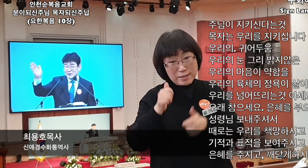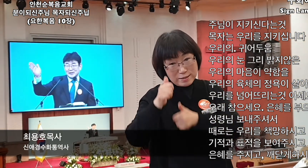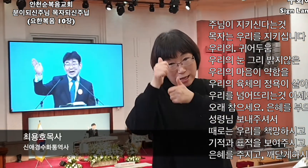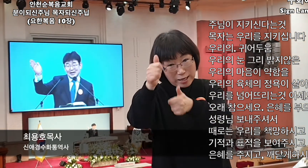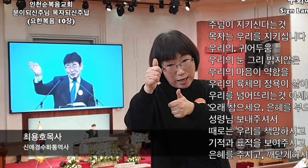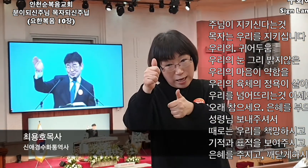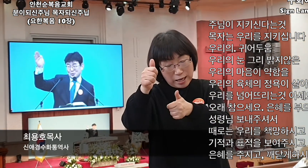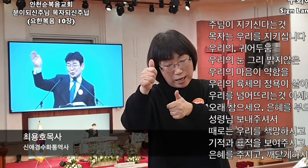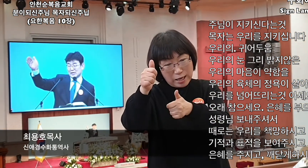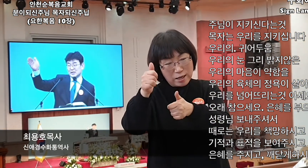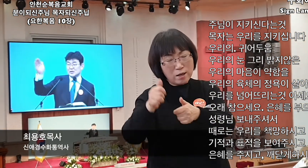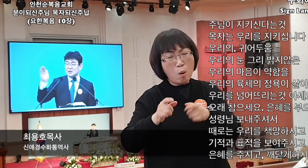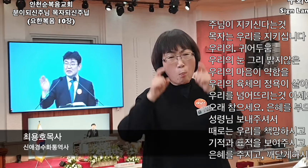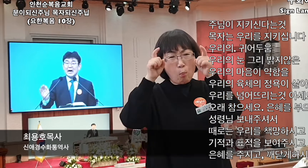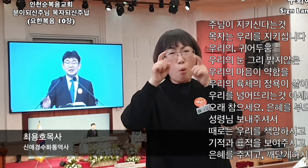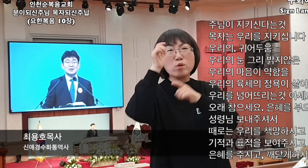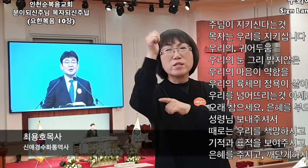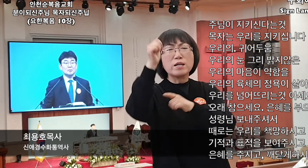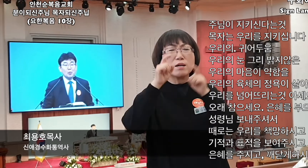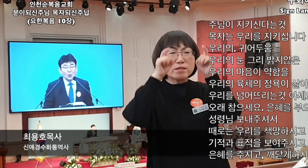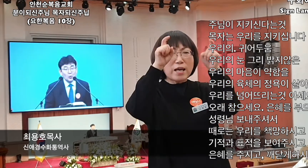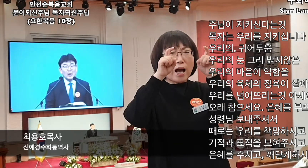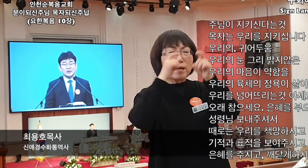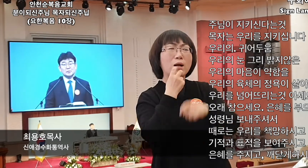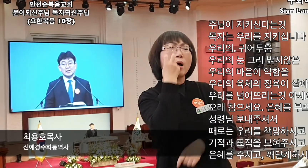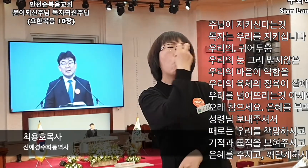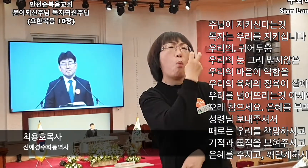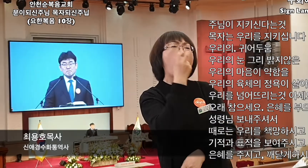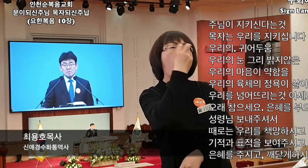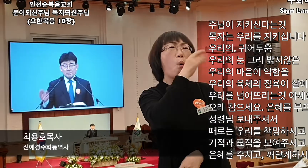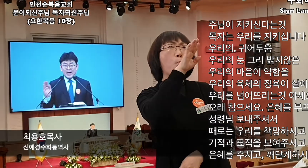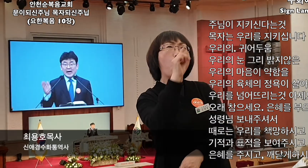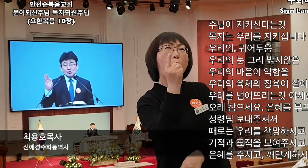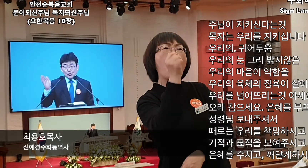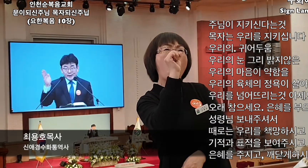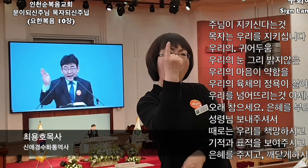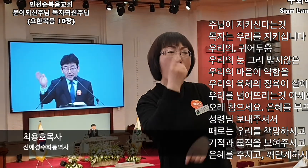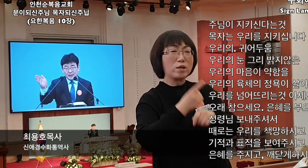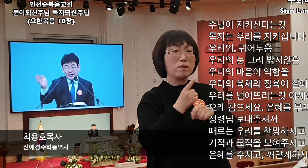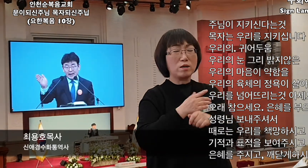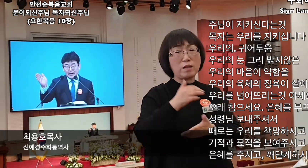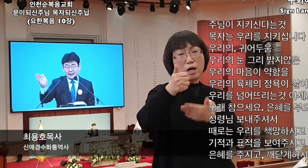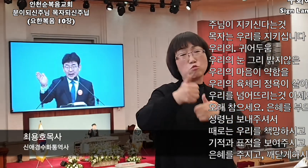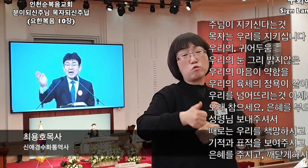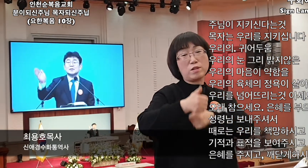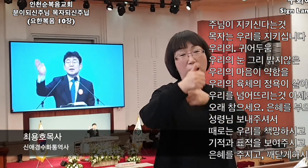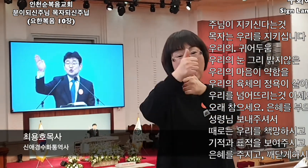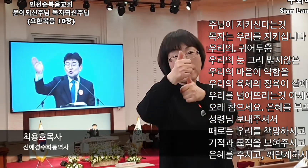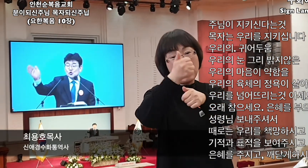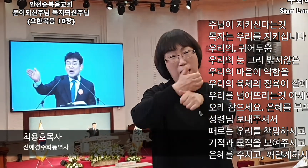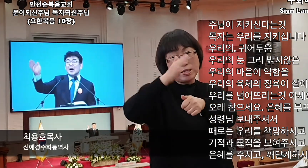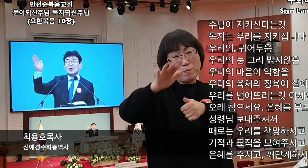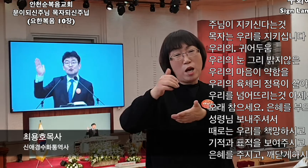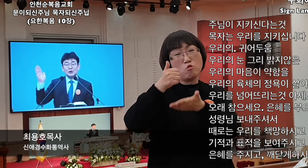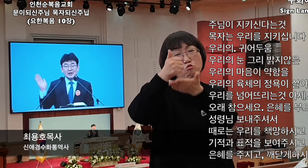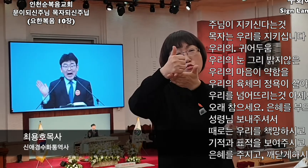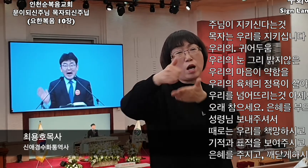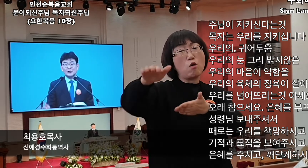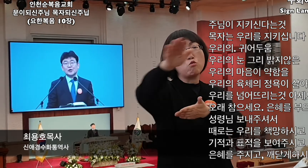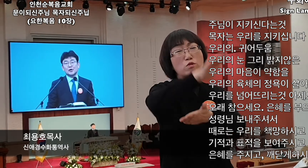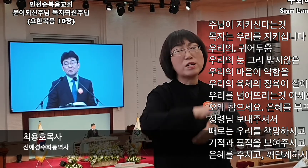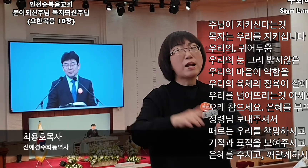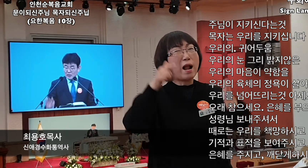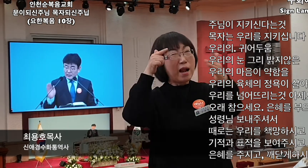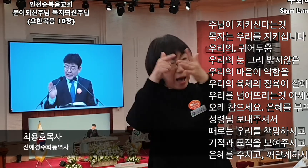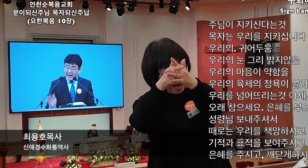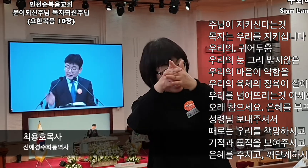그걸로 끝입니까? 아니요. 목자는 양을 보호하십니다. 내가 주를 따릅니다. 하지만 주가 우리를